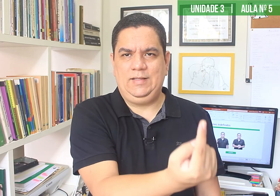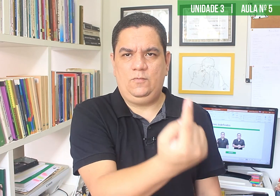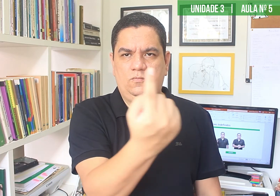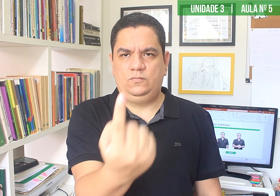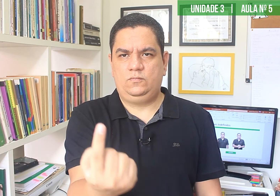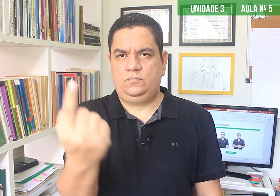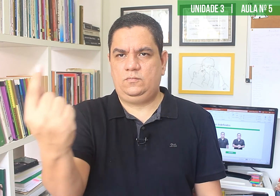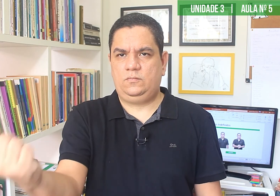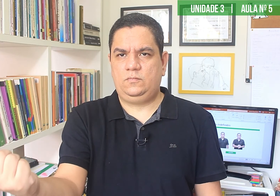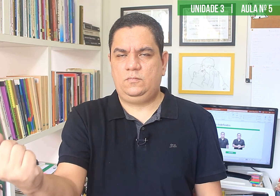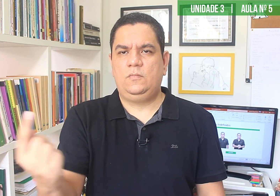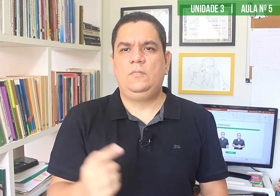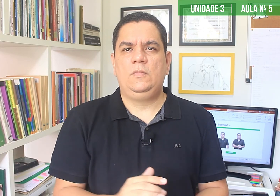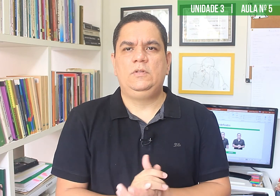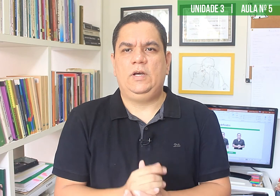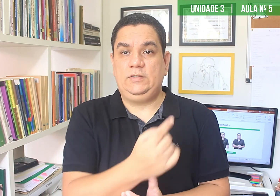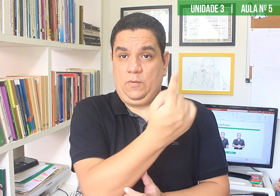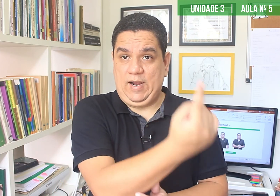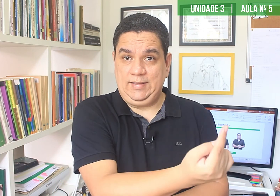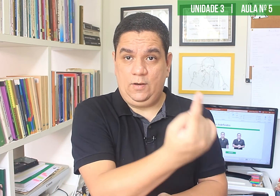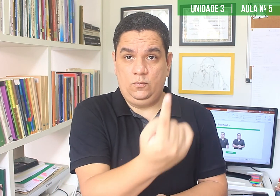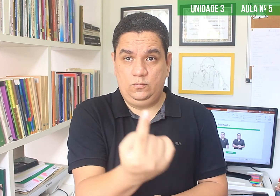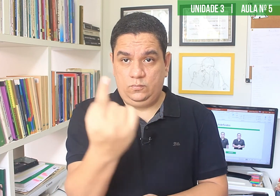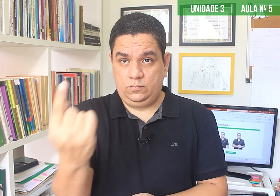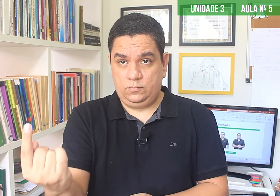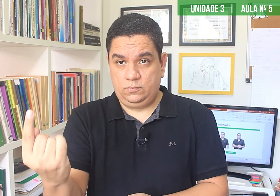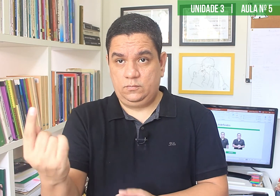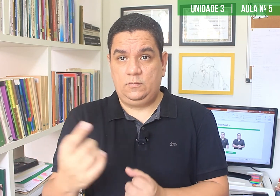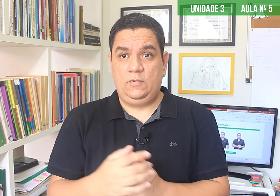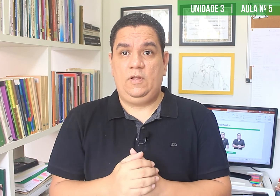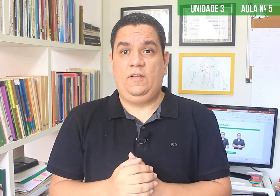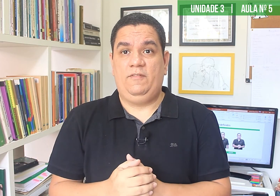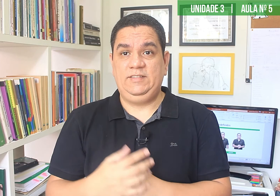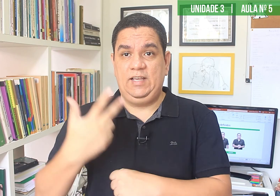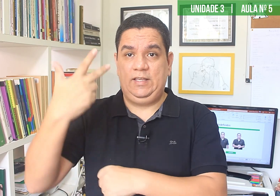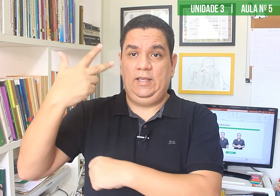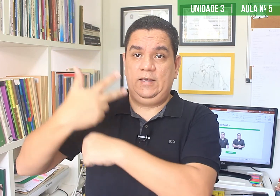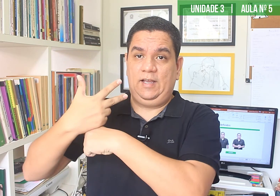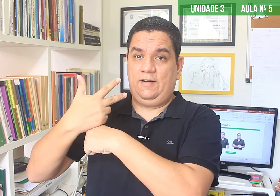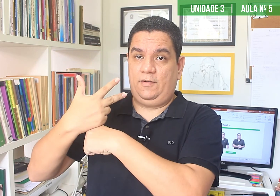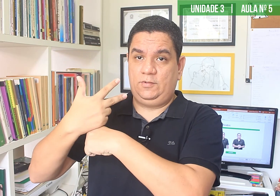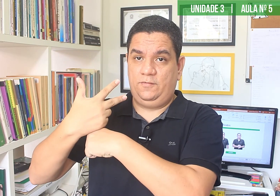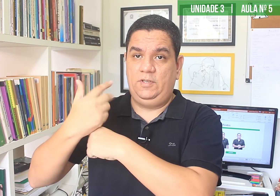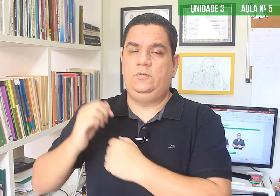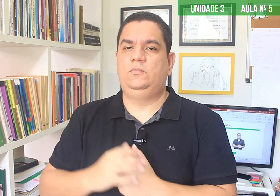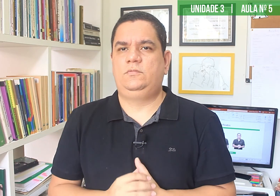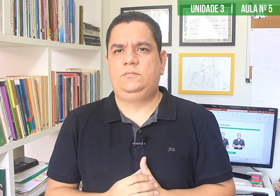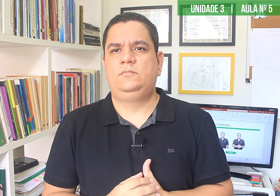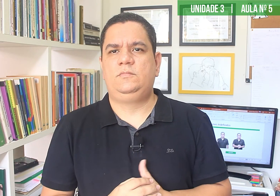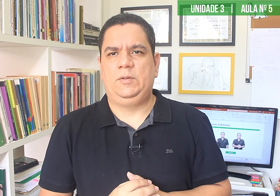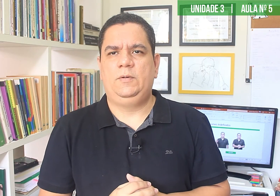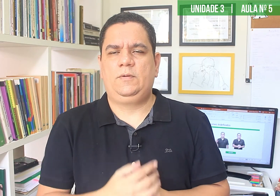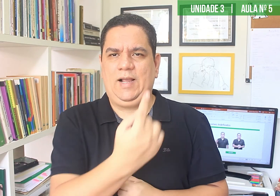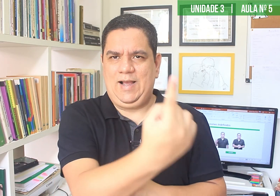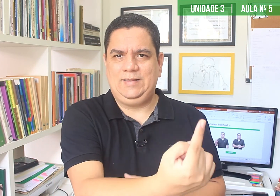um. Tá? Então, cada um vai ter que gravar o seu vídeo. Tá bom? Cada